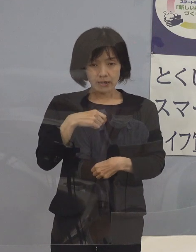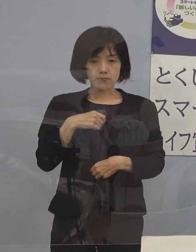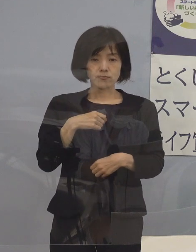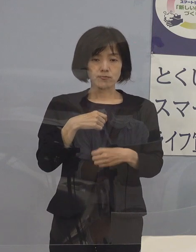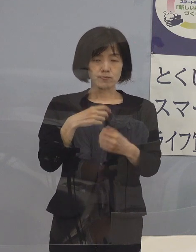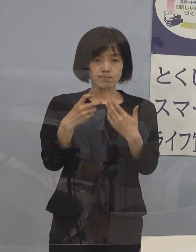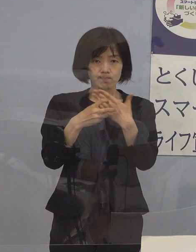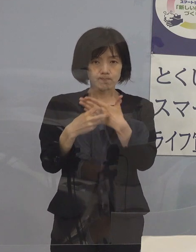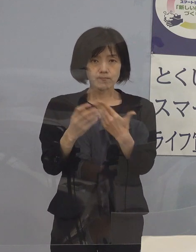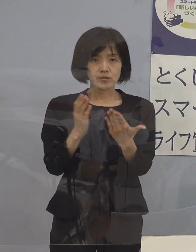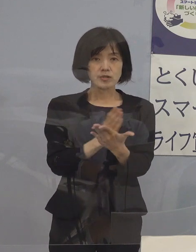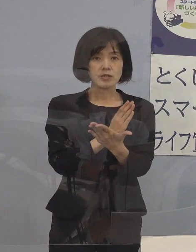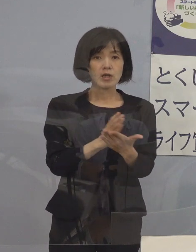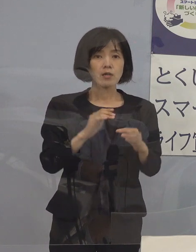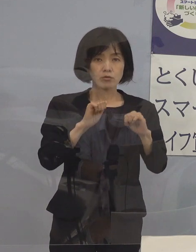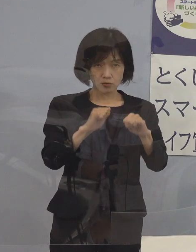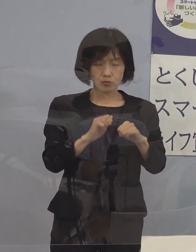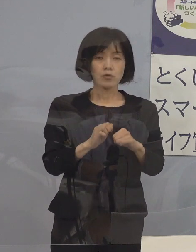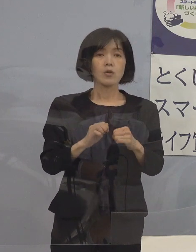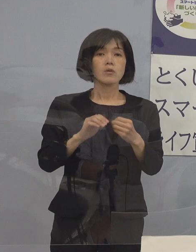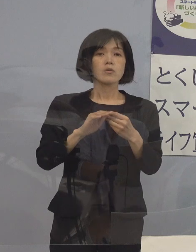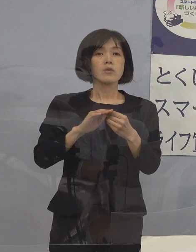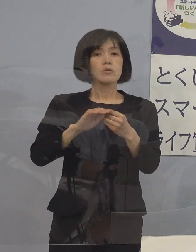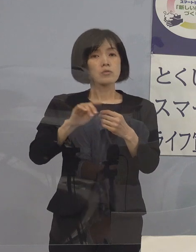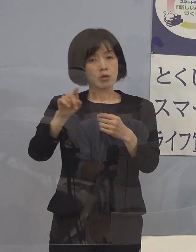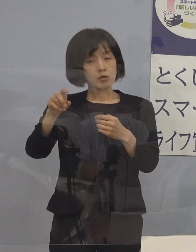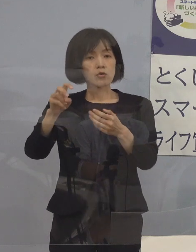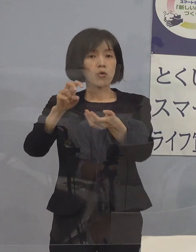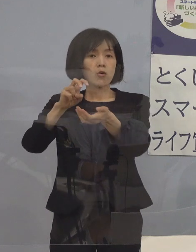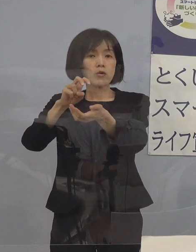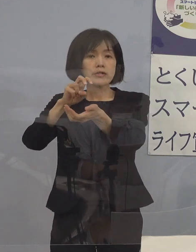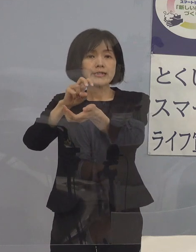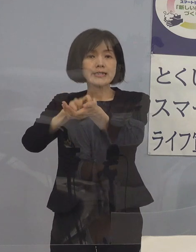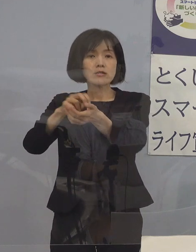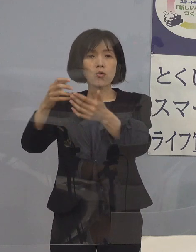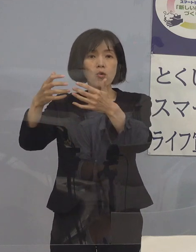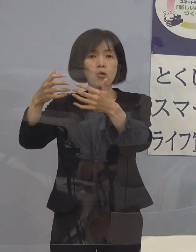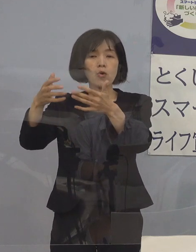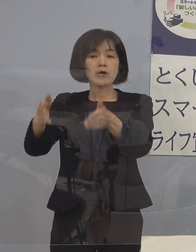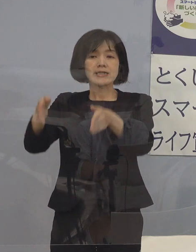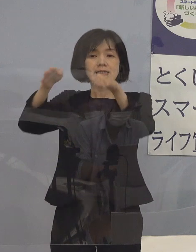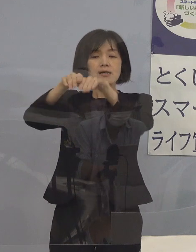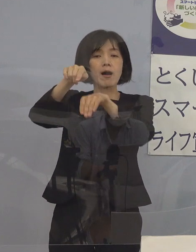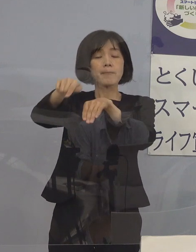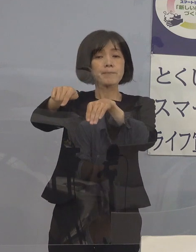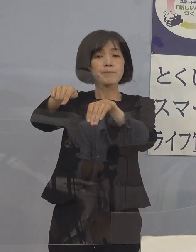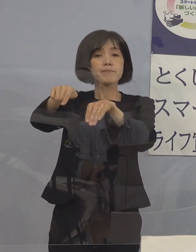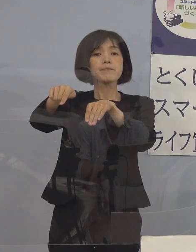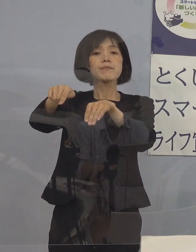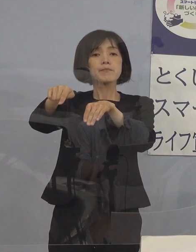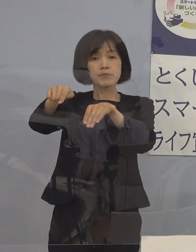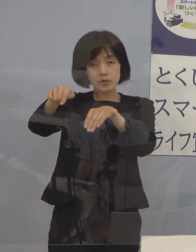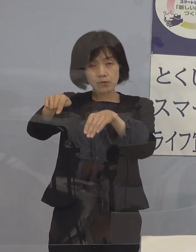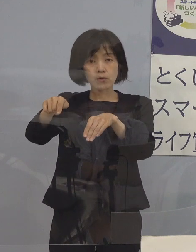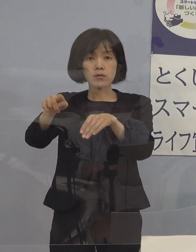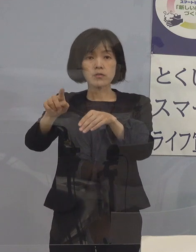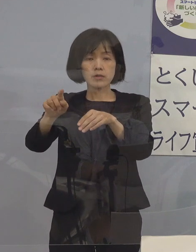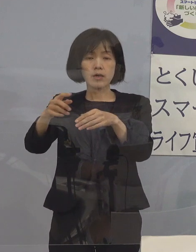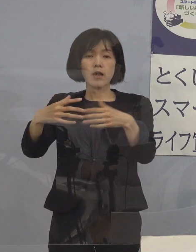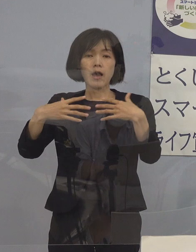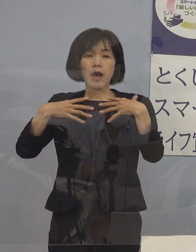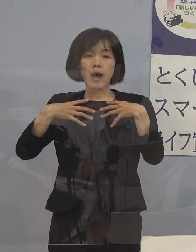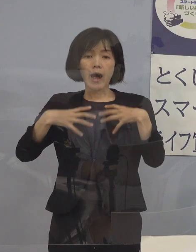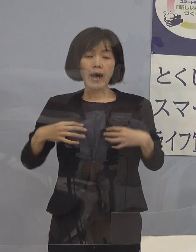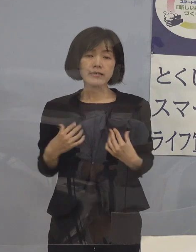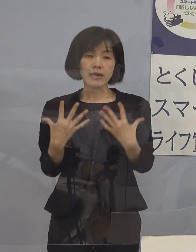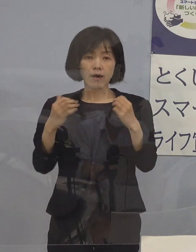ったもの、あるいは各医療機関ですね、最初のファーストコンタクト、まあ、そうしたところでその肺炎の症状を見ていただくと、ま